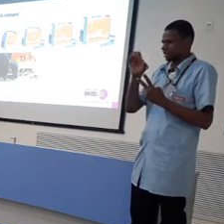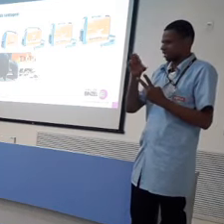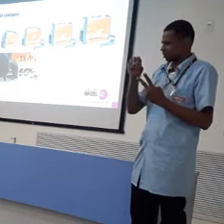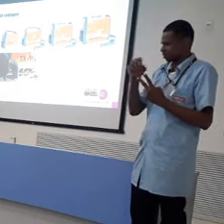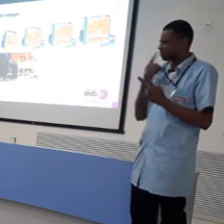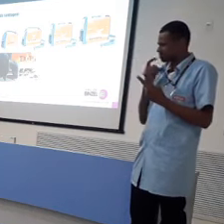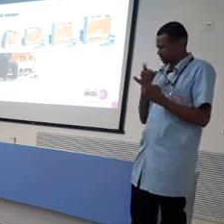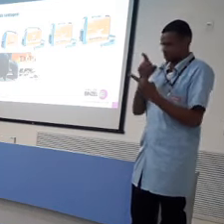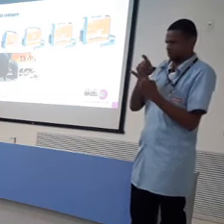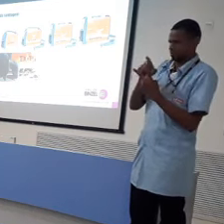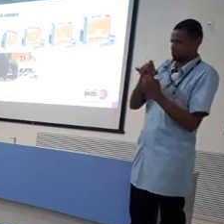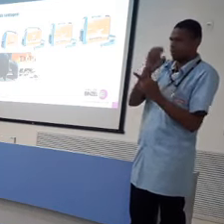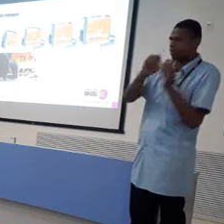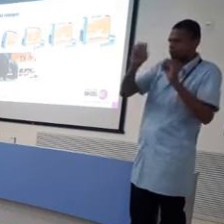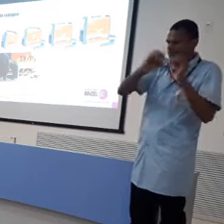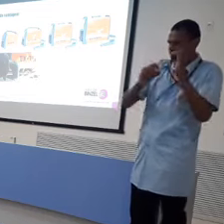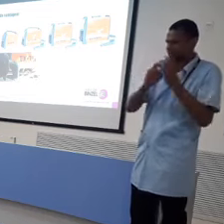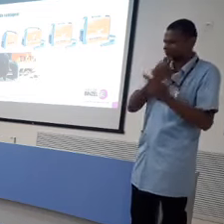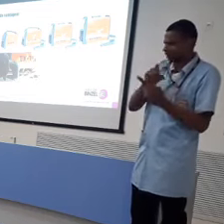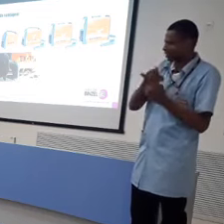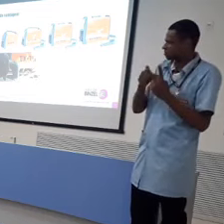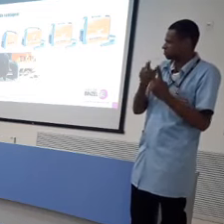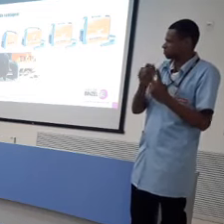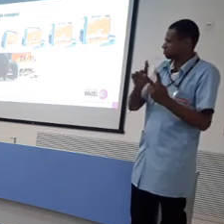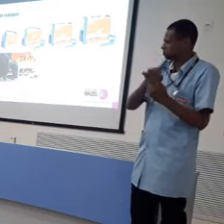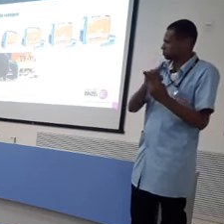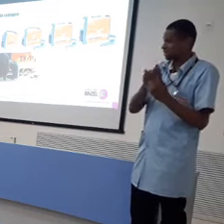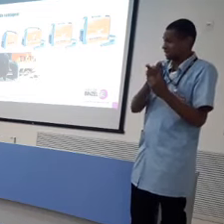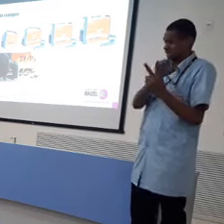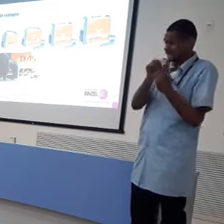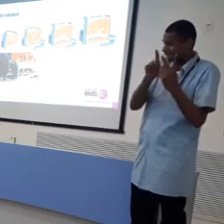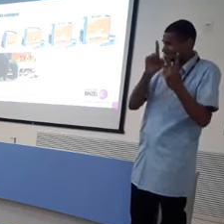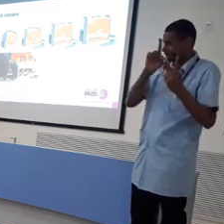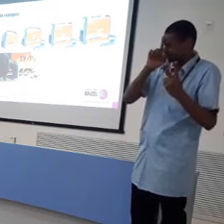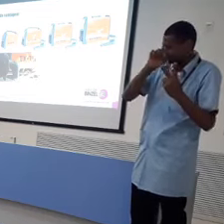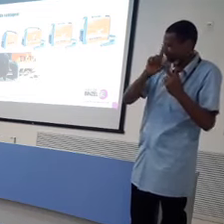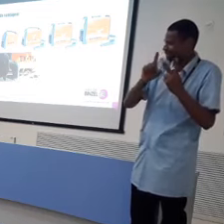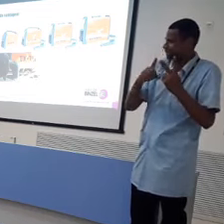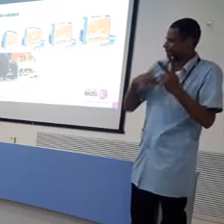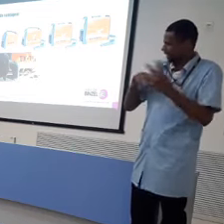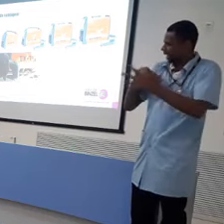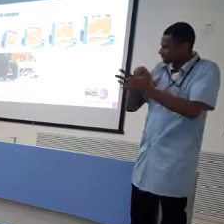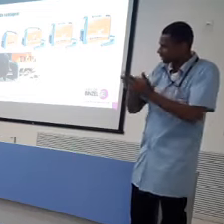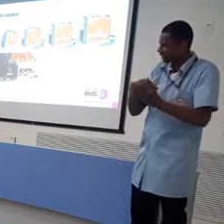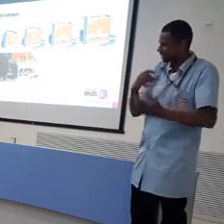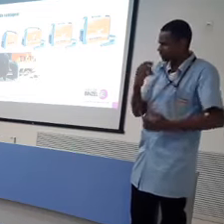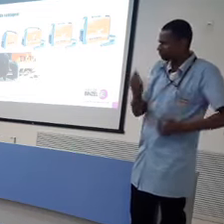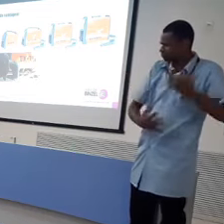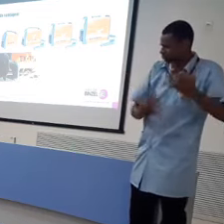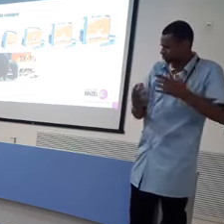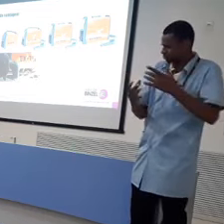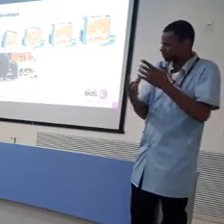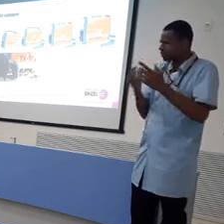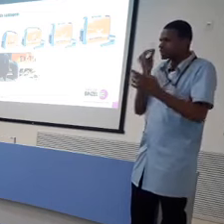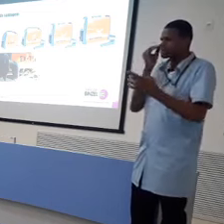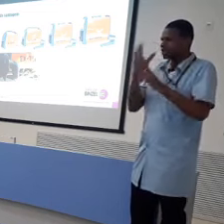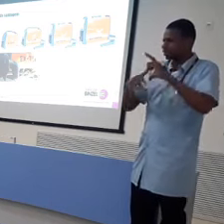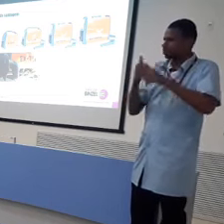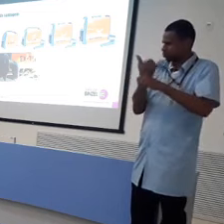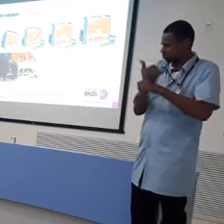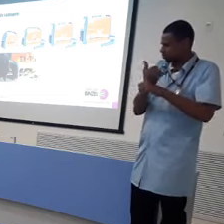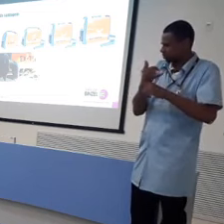perto, mas já fiquei sabendo de alguns acidentes com acetileno e oxigênio, por exemplo. Pode procurar colocar no YouTube